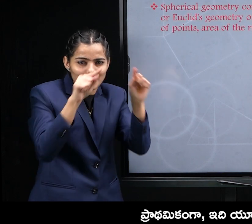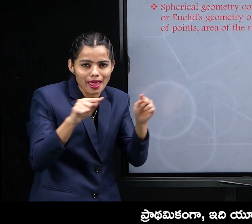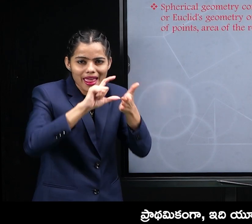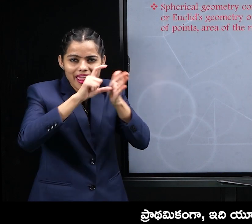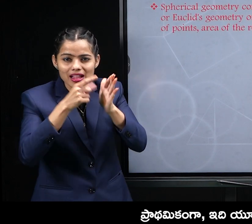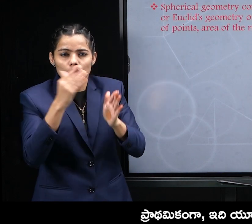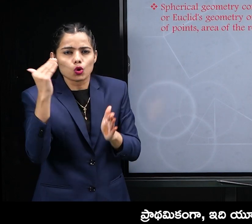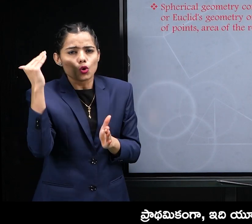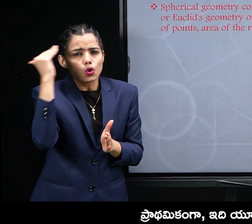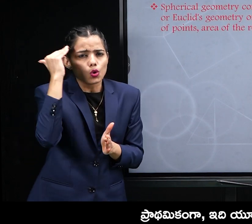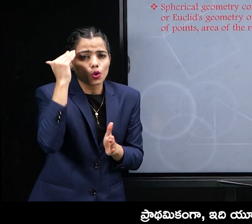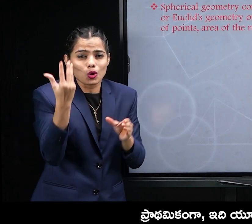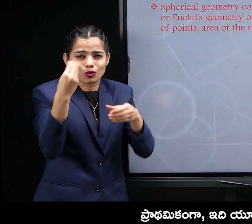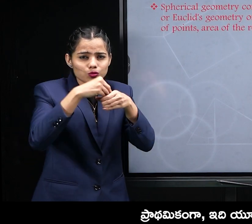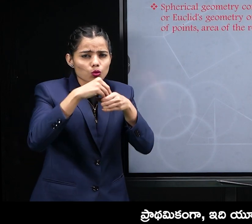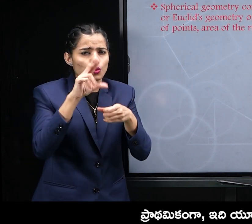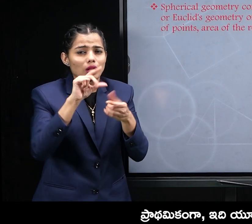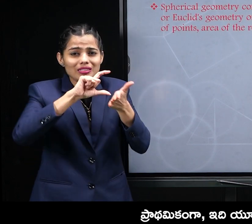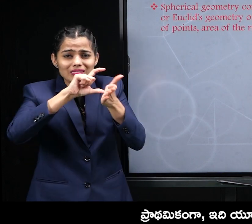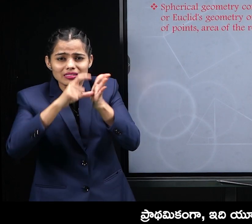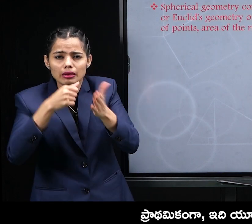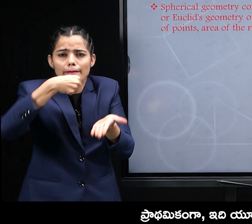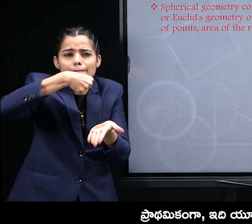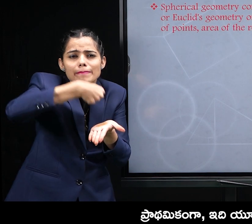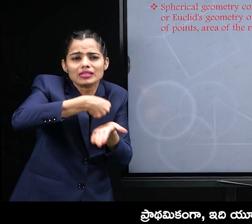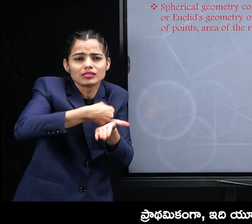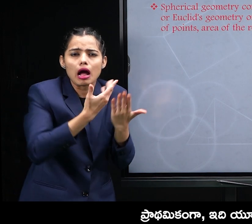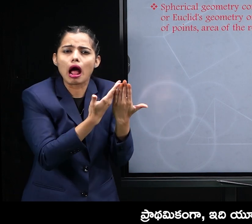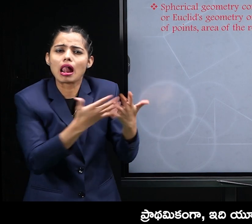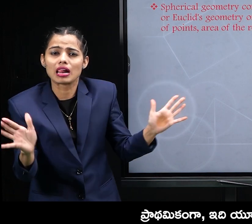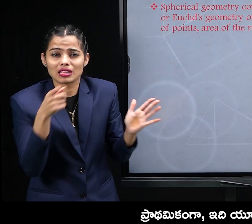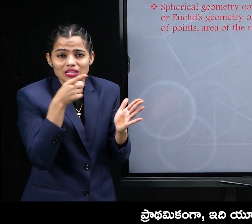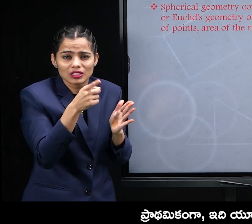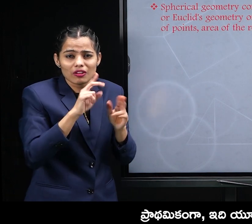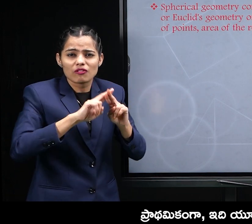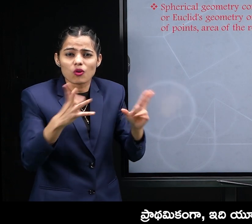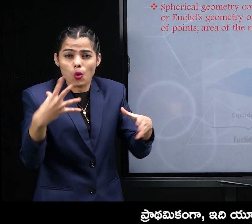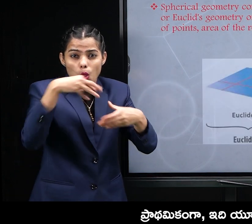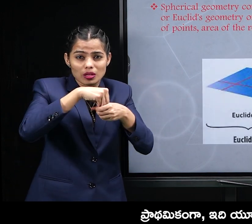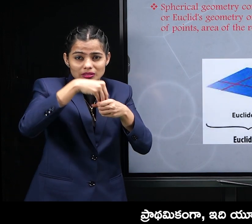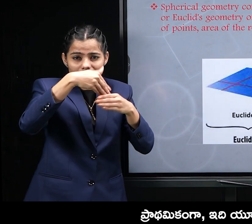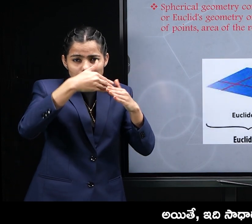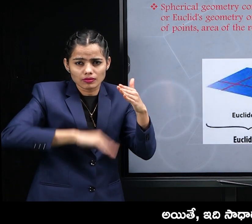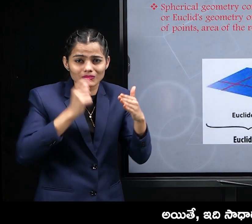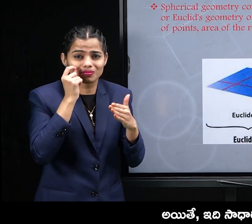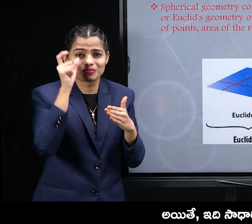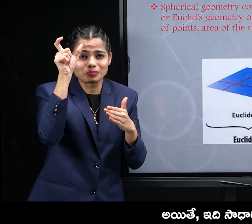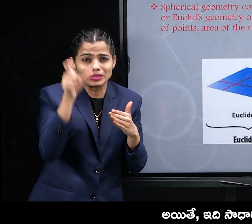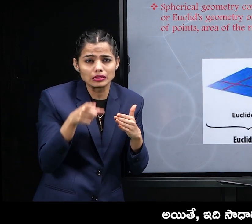பராதமிக்கங்க இதி யுக்ளீடியன் ஜாமிதி பரிதிலோகிரானி பரத்திதி, ஐத்தே,